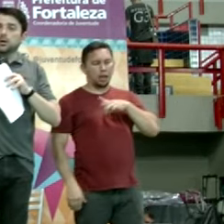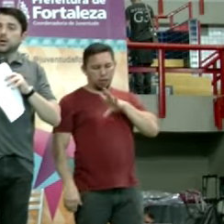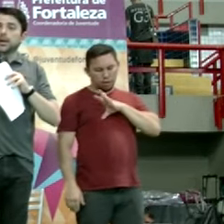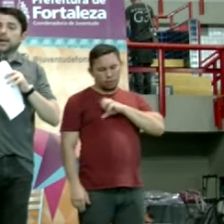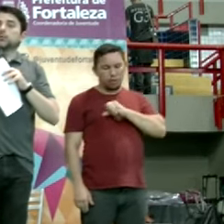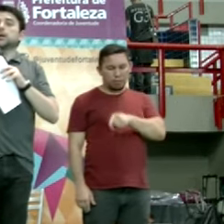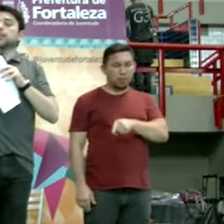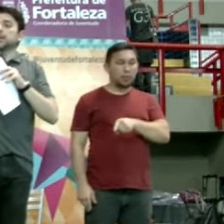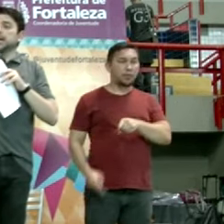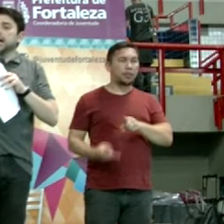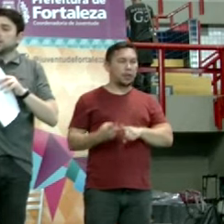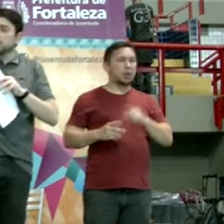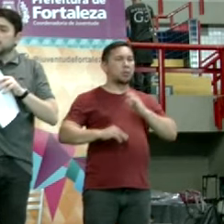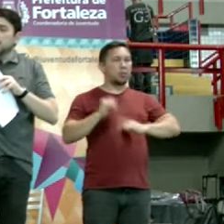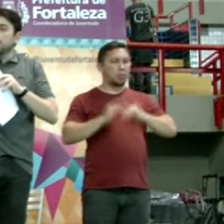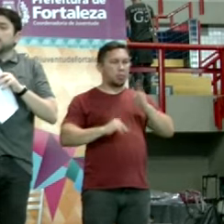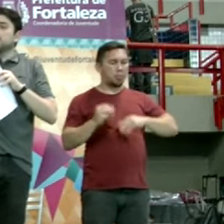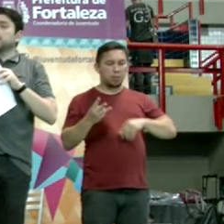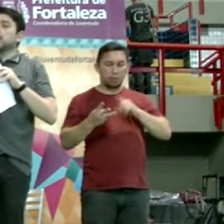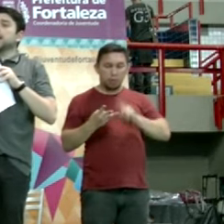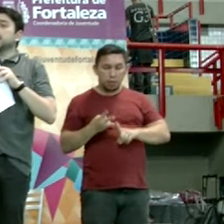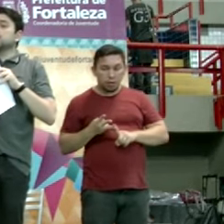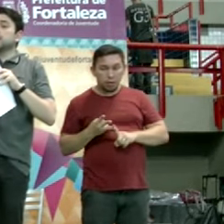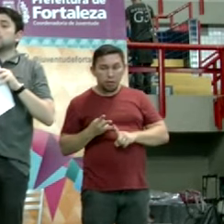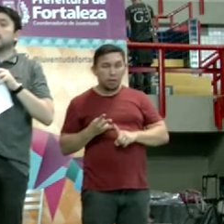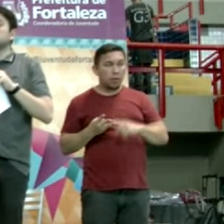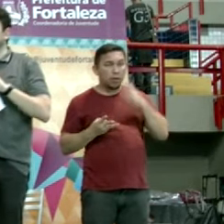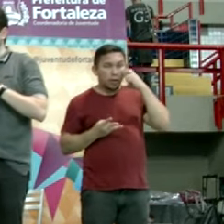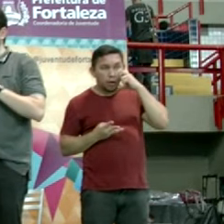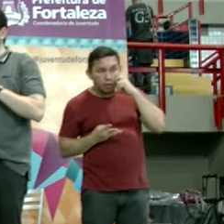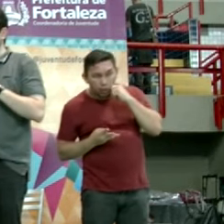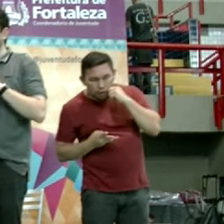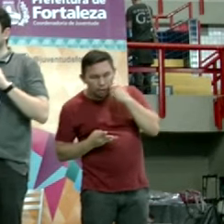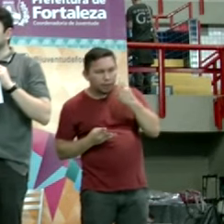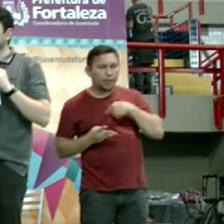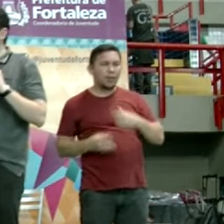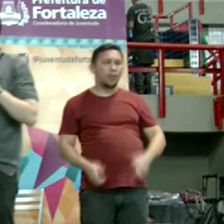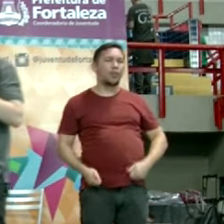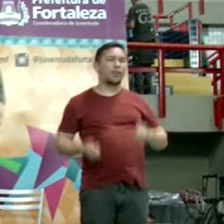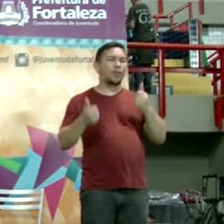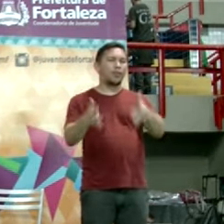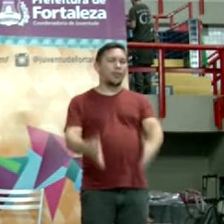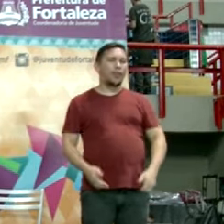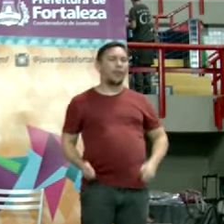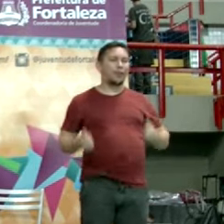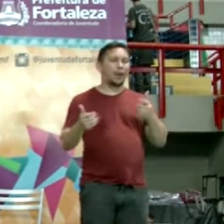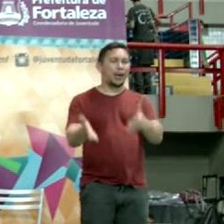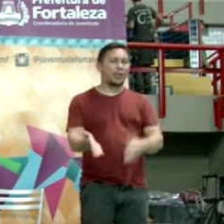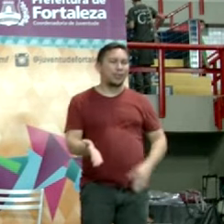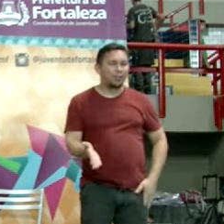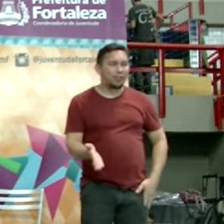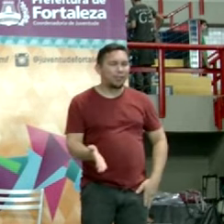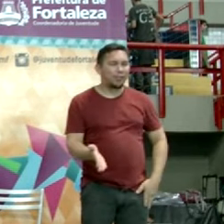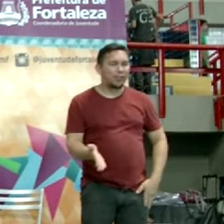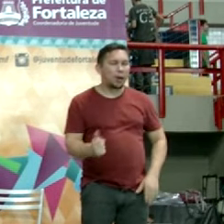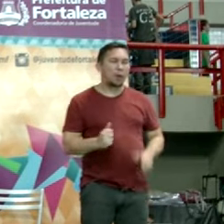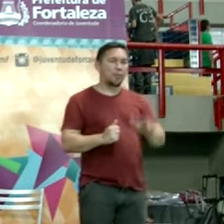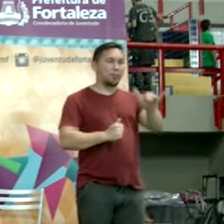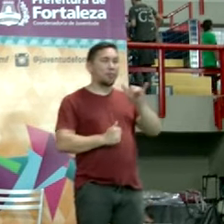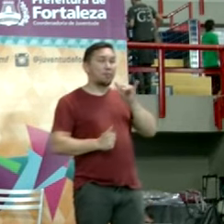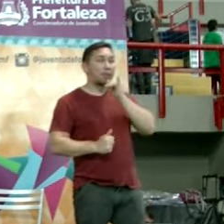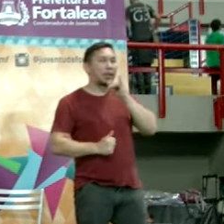amor, eu tenho habilidade, mas ao invés de eu ganhar dinheiro, eu gasto. Deixa eu dar um exemplo para vocês.